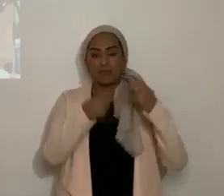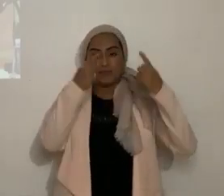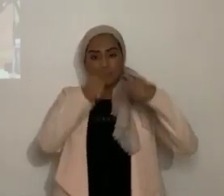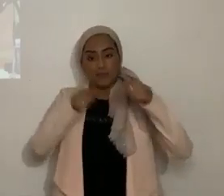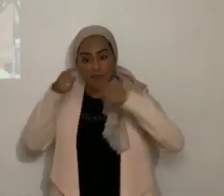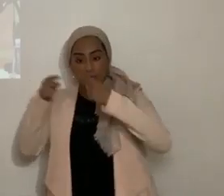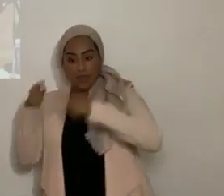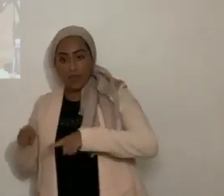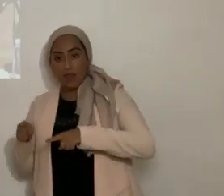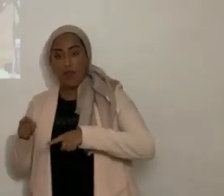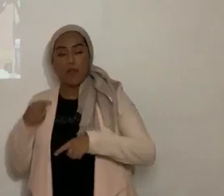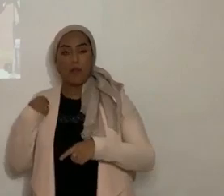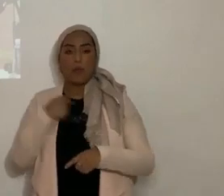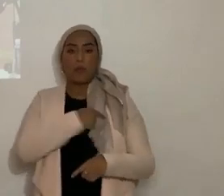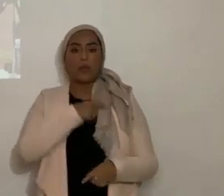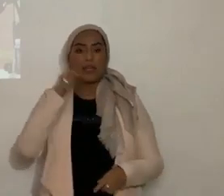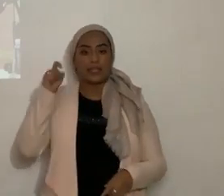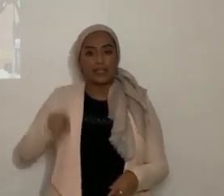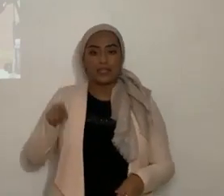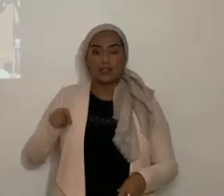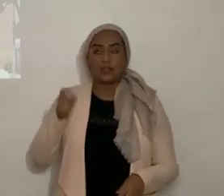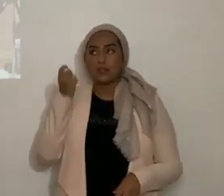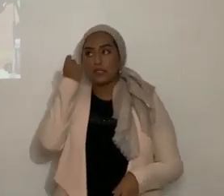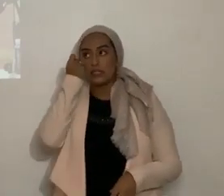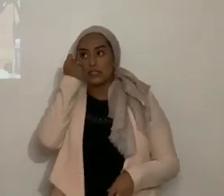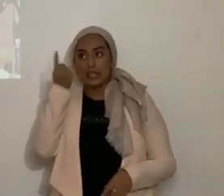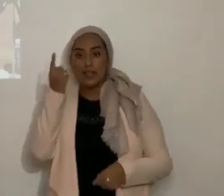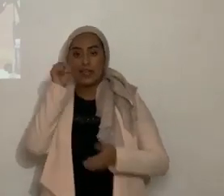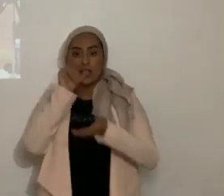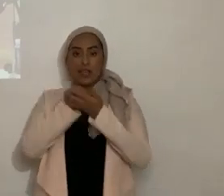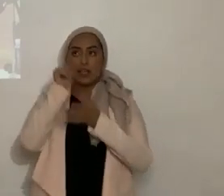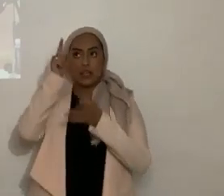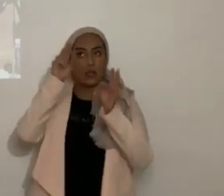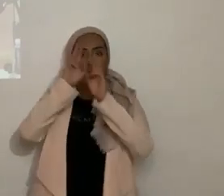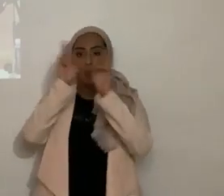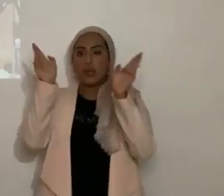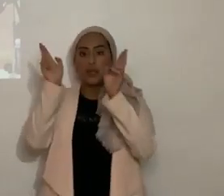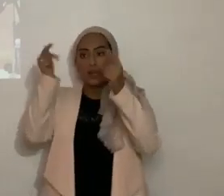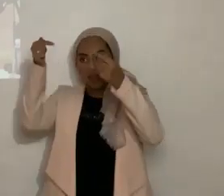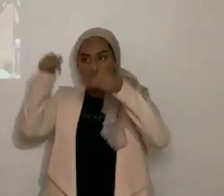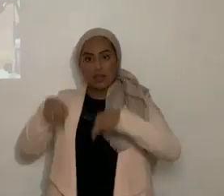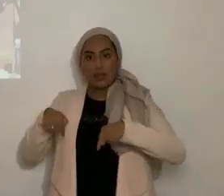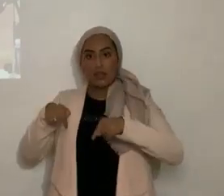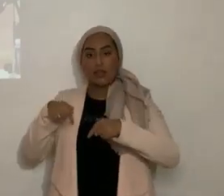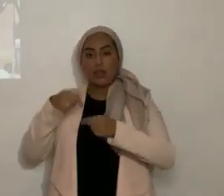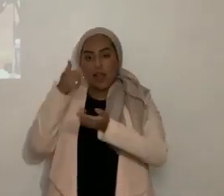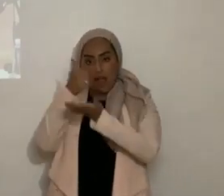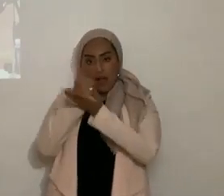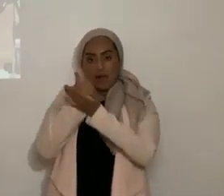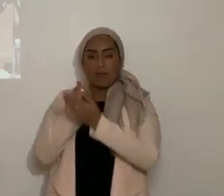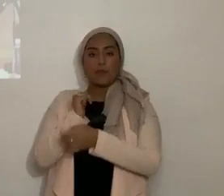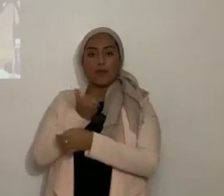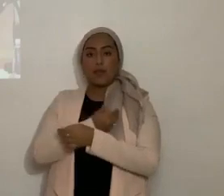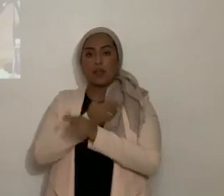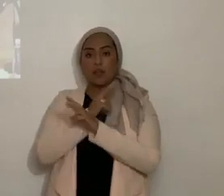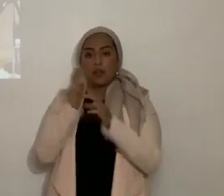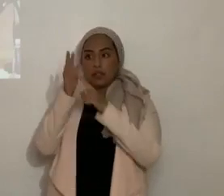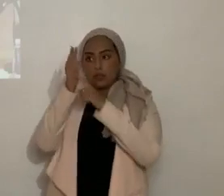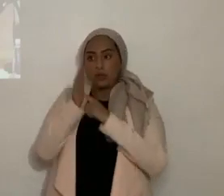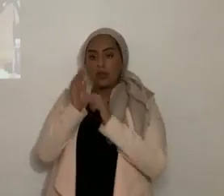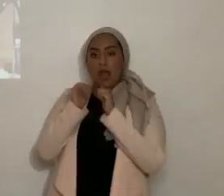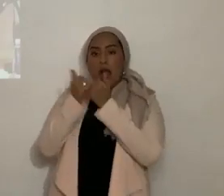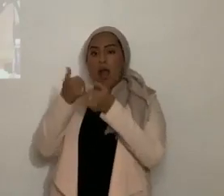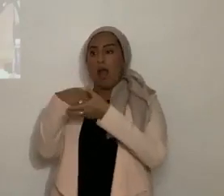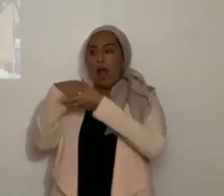y necesitamos entender que Él ya está ahí haciendo su obra, mostrándonos la